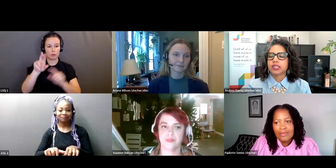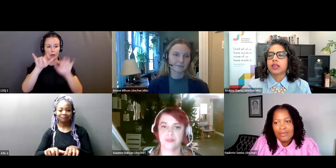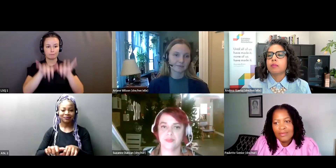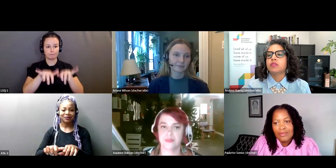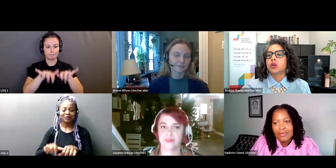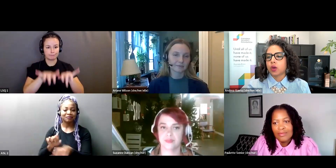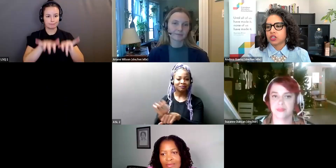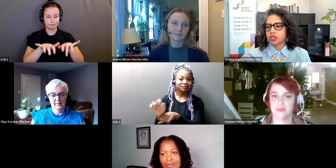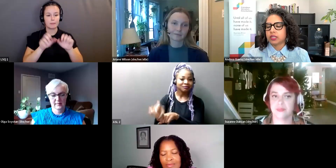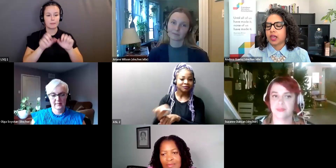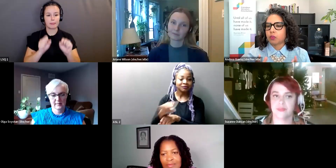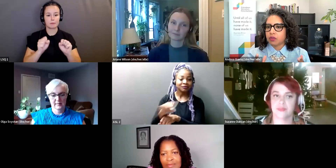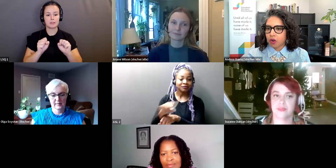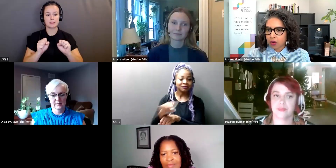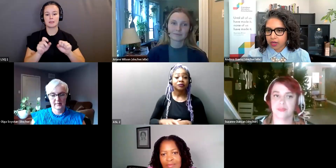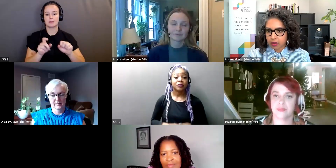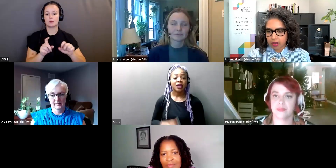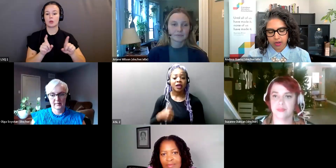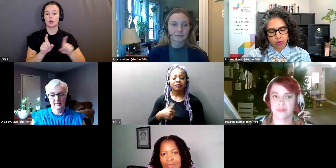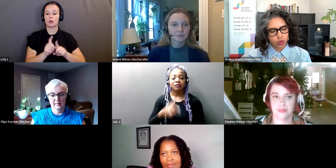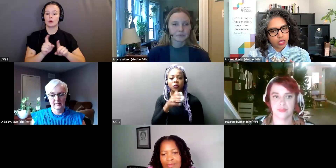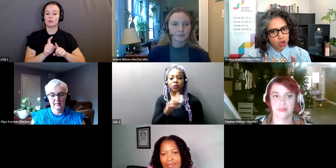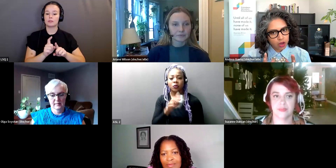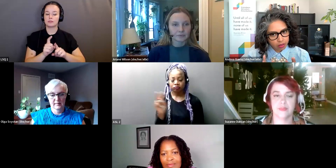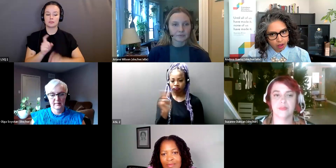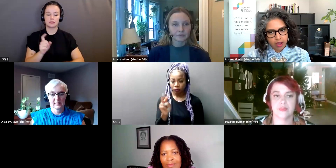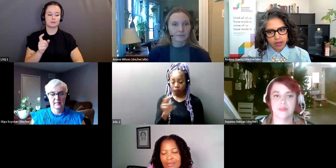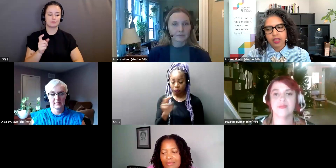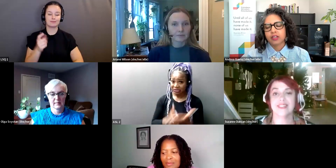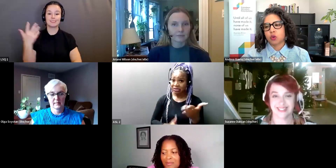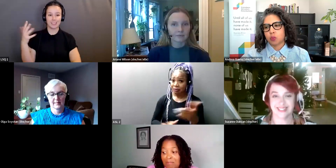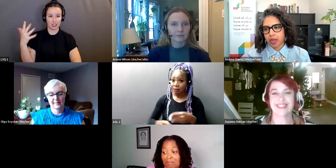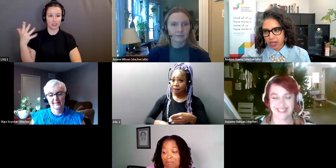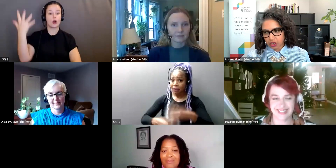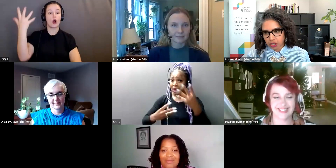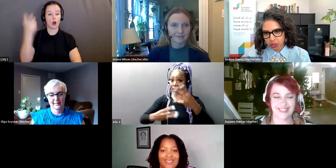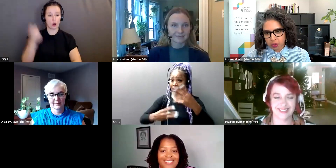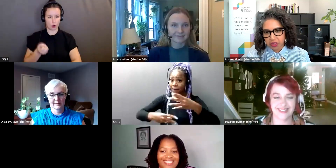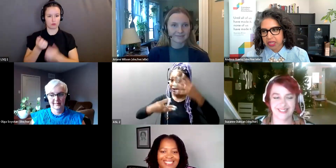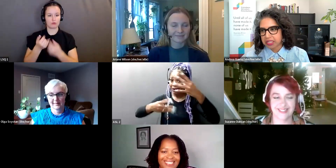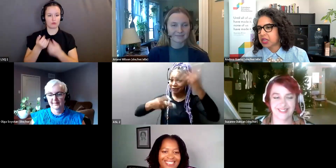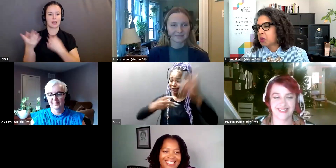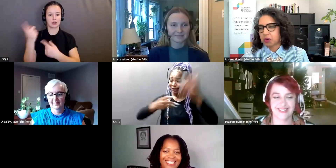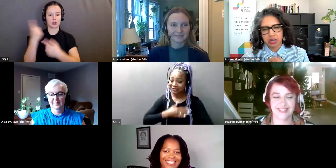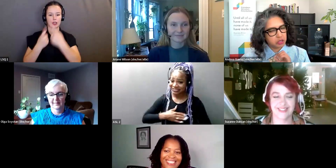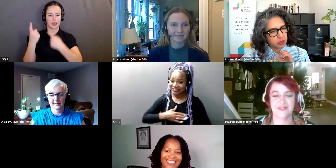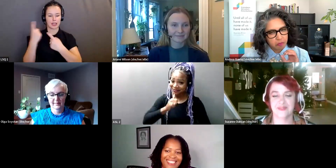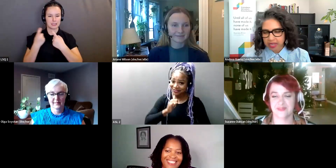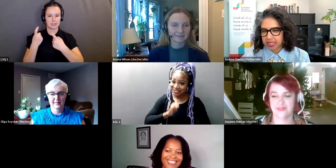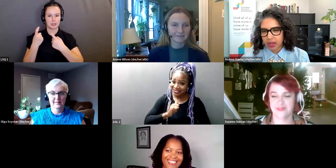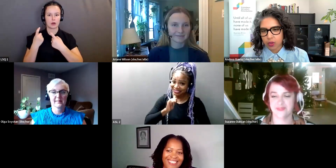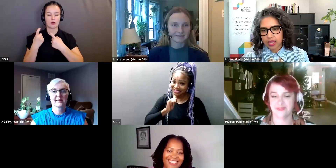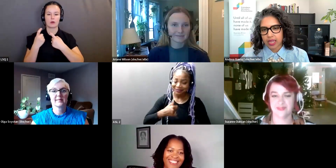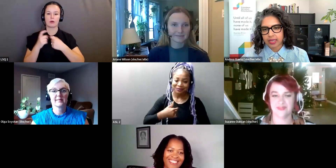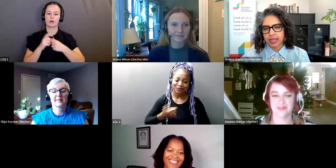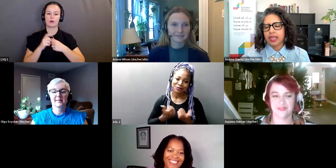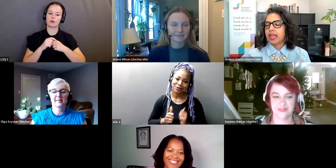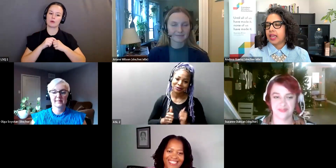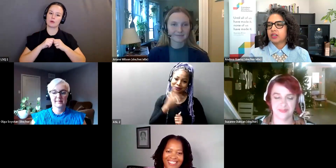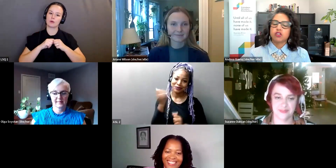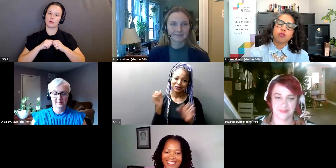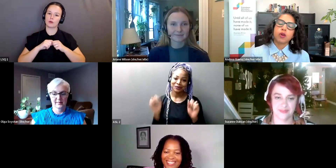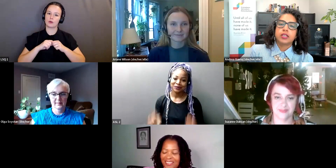boîte Q et A. Je vais commencer avec quelques-unes des questions que nous avons déjà reçues. Nous avons reçu beaucoup de questions.